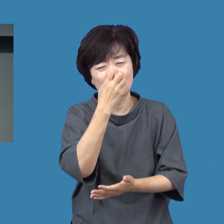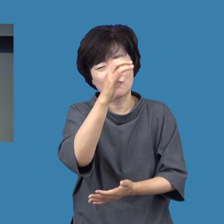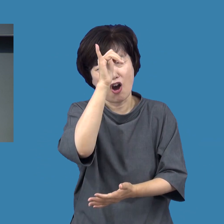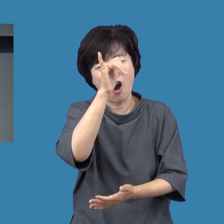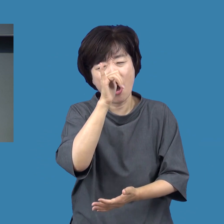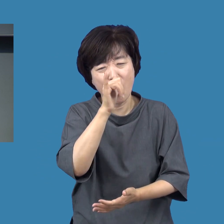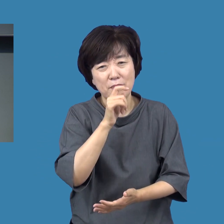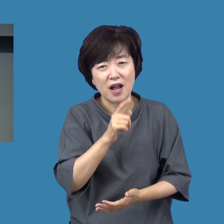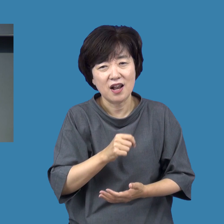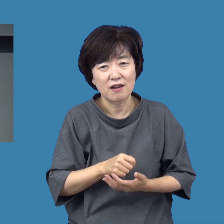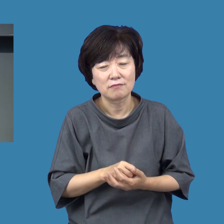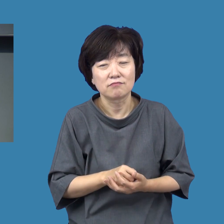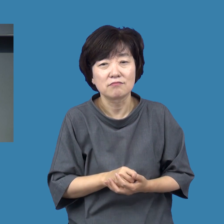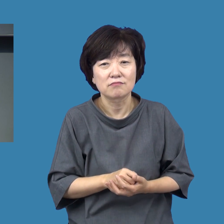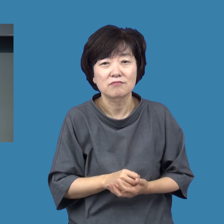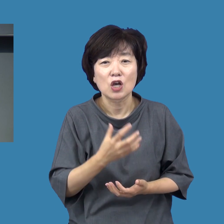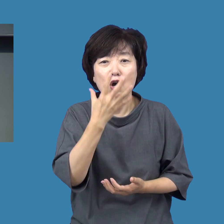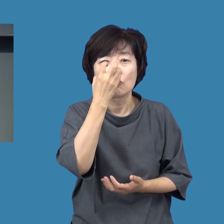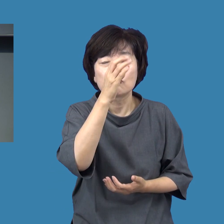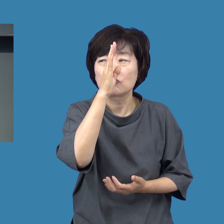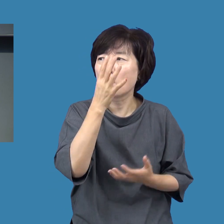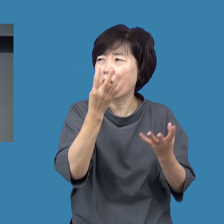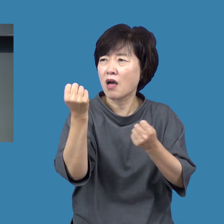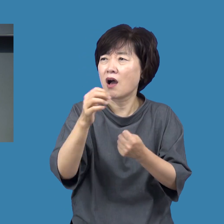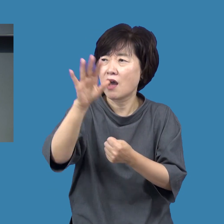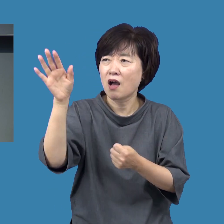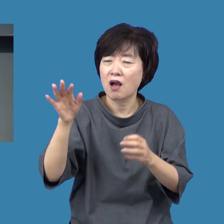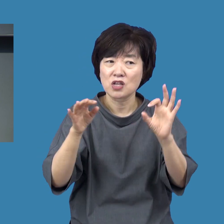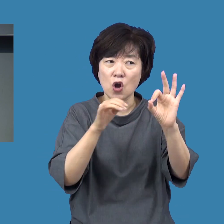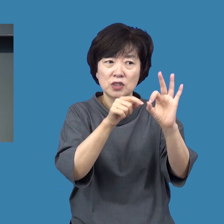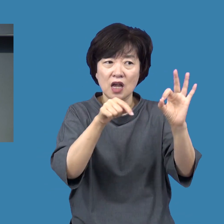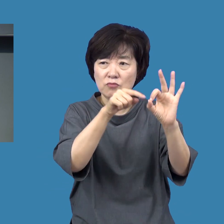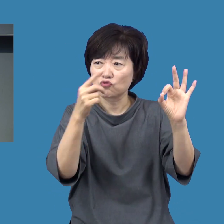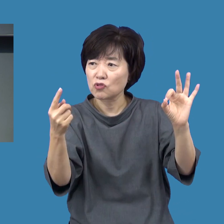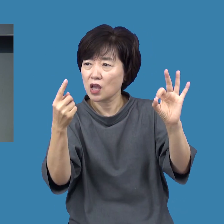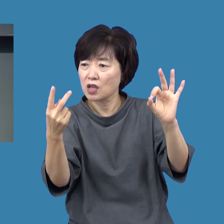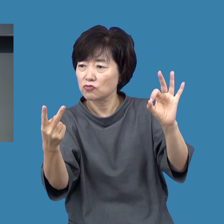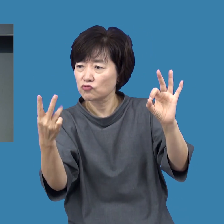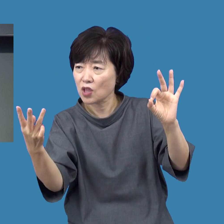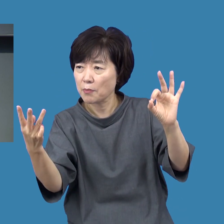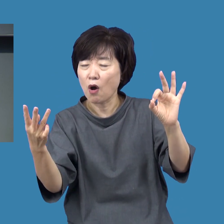뭐 그럴 수 있어요. 요즘 우울증이 너무 많아서 한 10명 중에 2-3명은 우울증이라고 그러더라고.